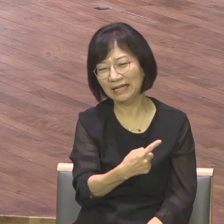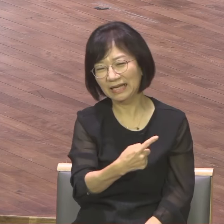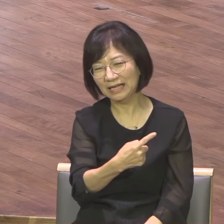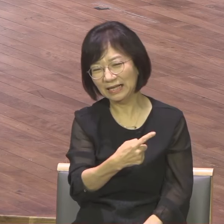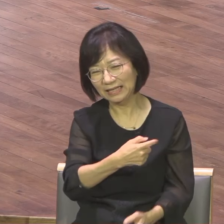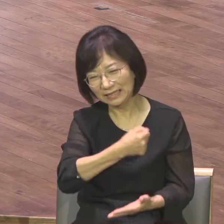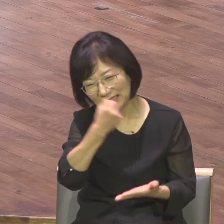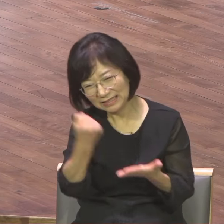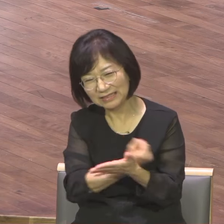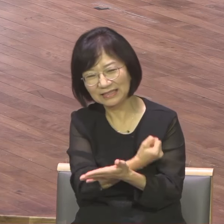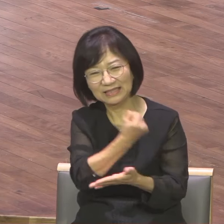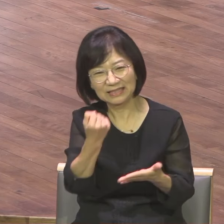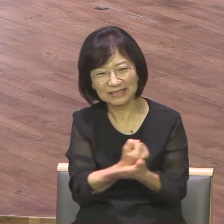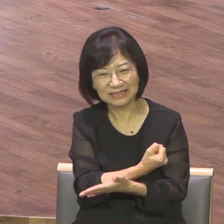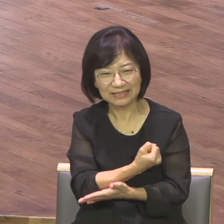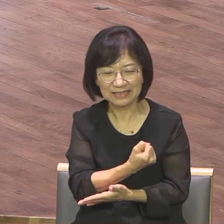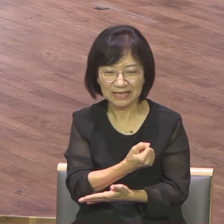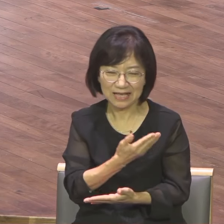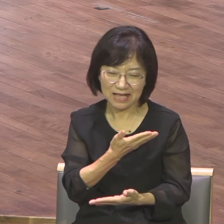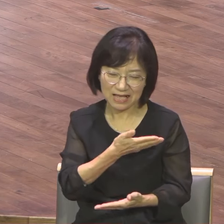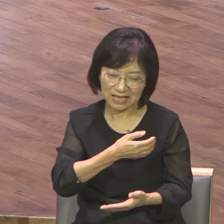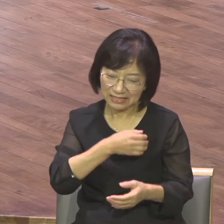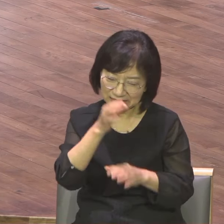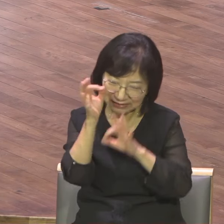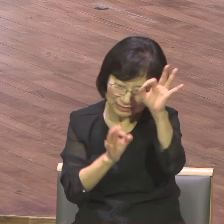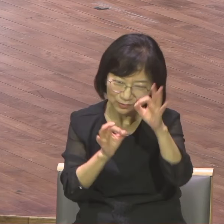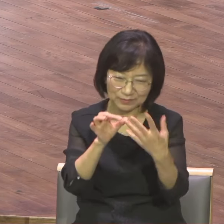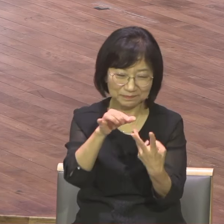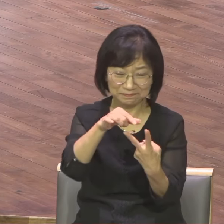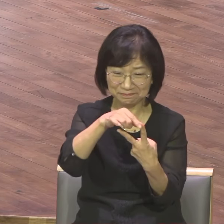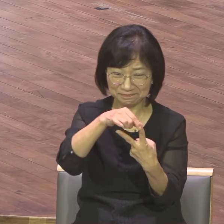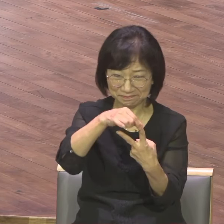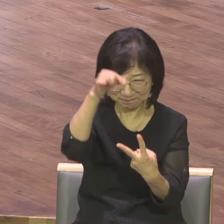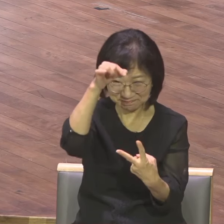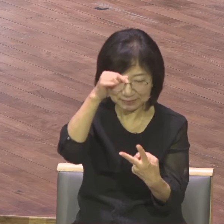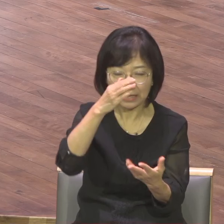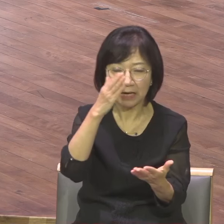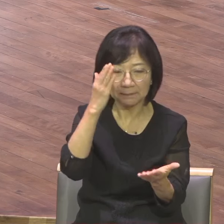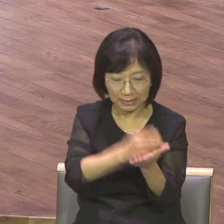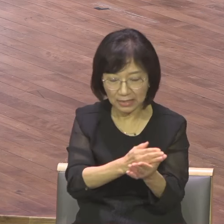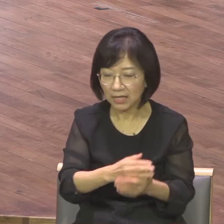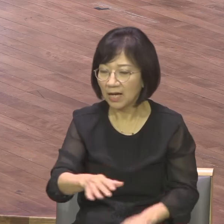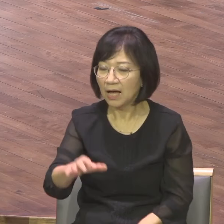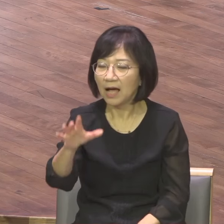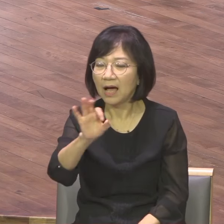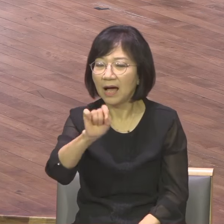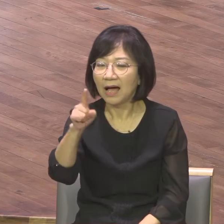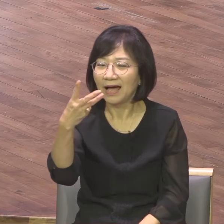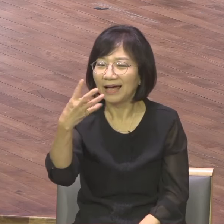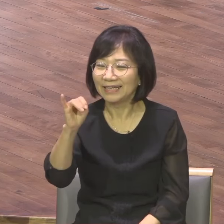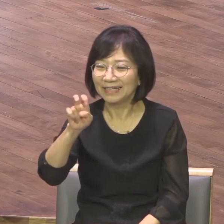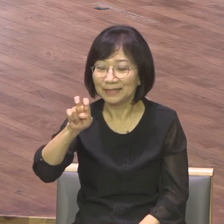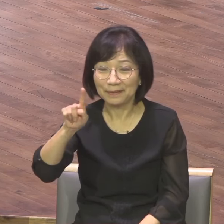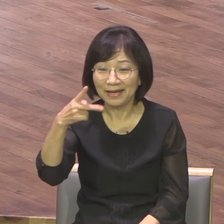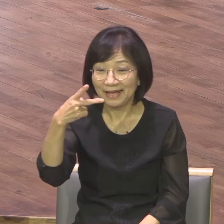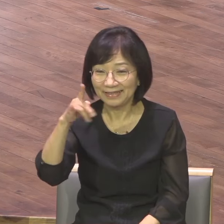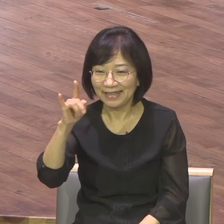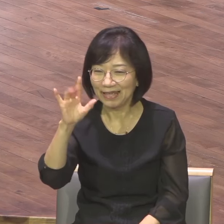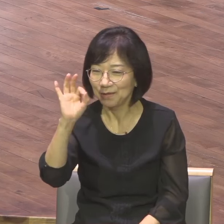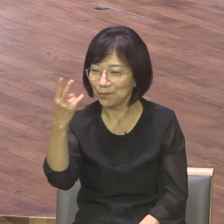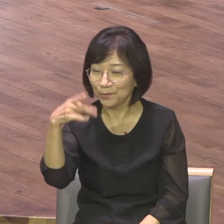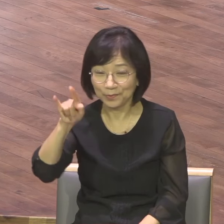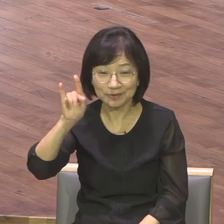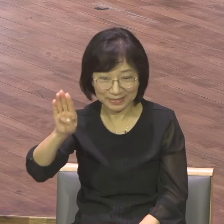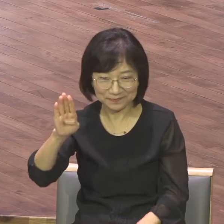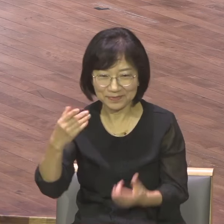천추에 한이되는 그런 삶을 살지 말고 아르마대 요셉처럼 본론